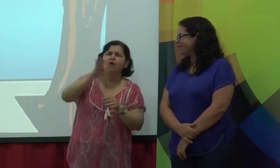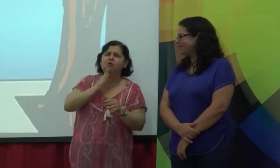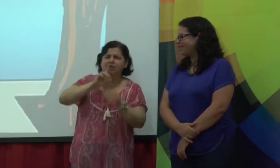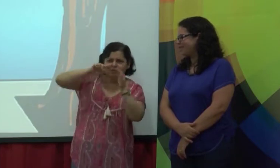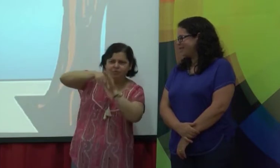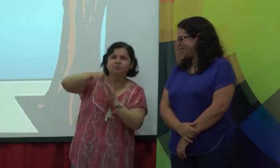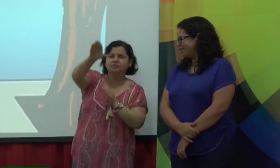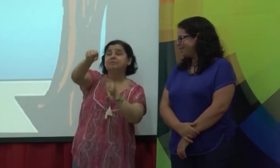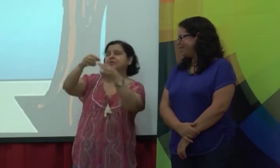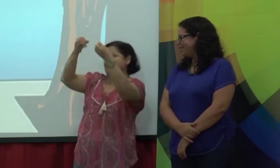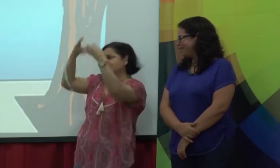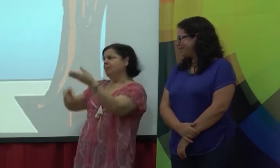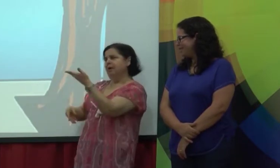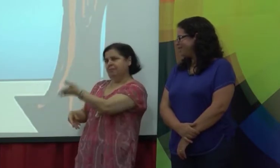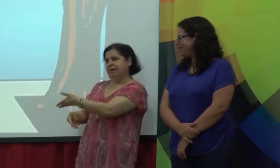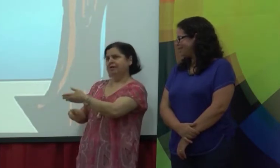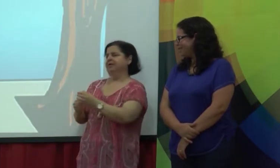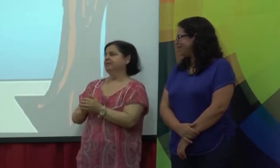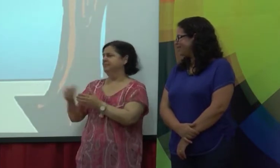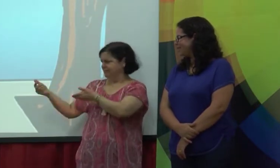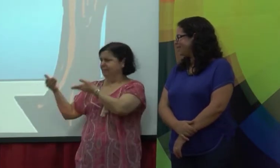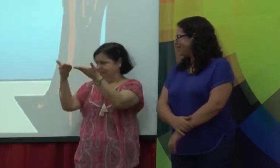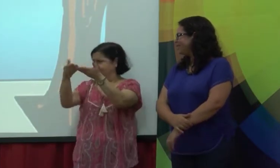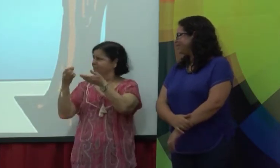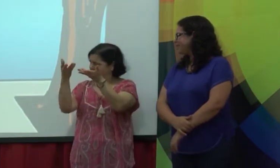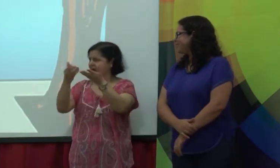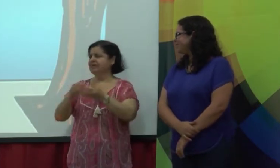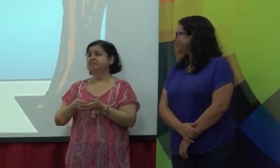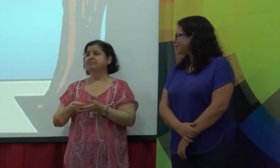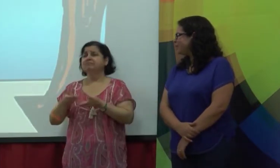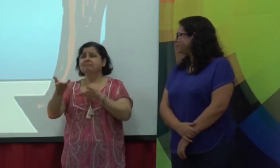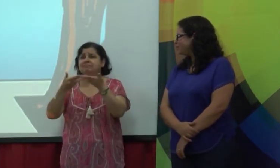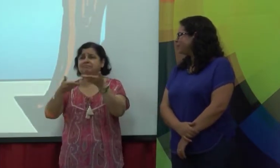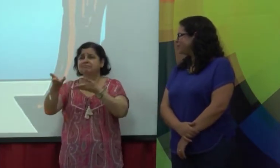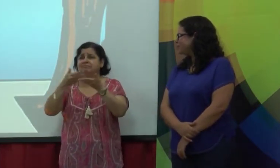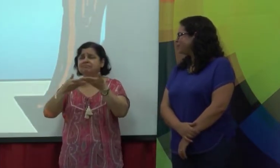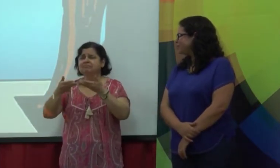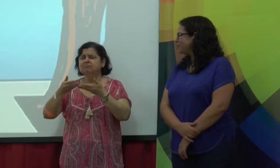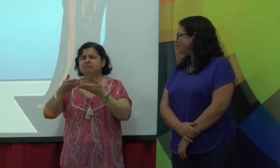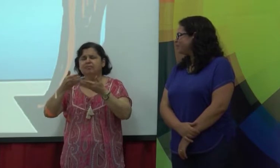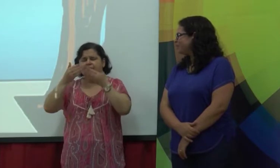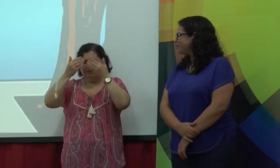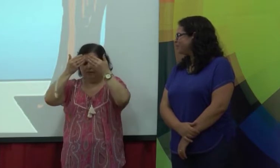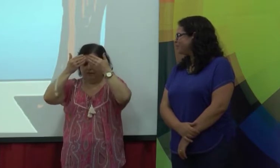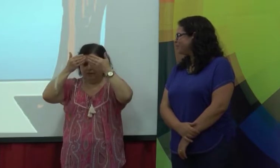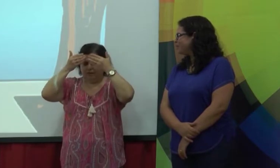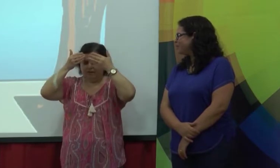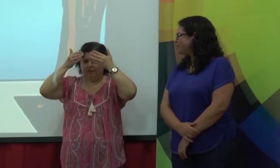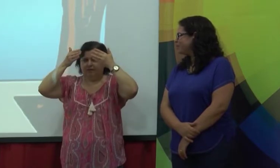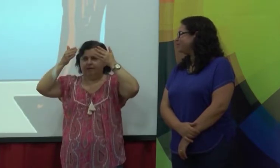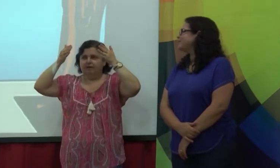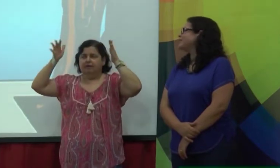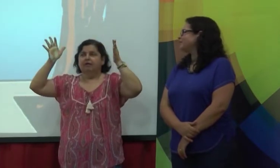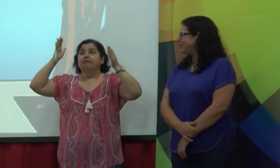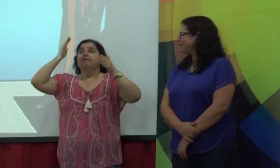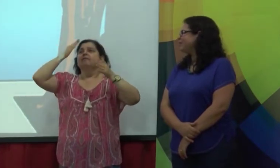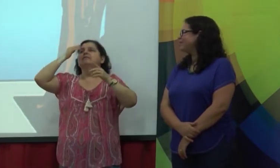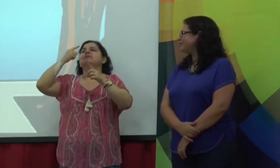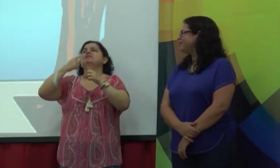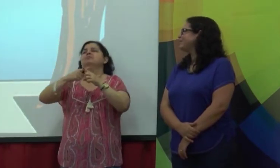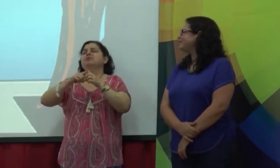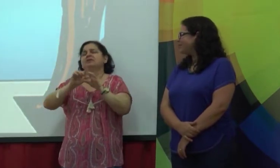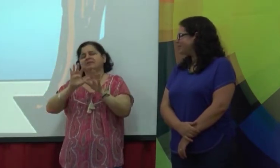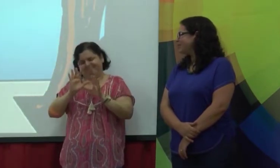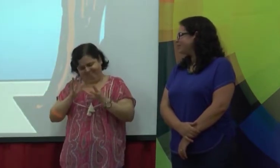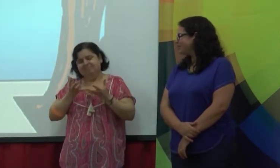medo. A gente vai explicar para você o que significa isso. A gente vai procurar um atendimento